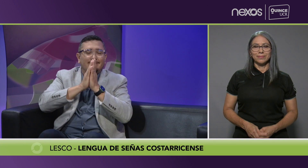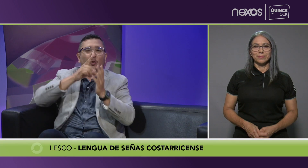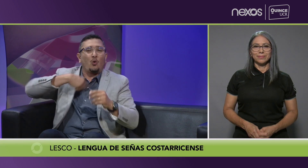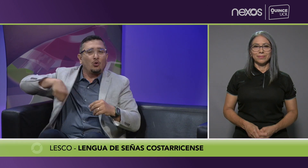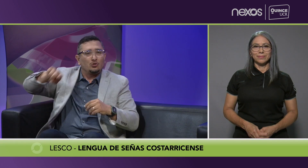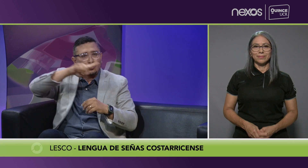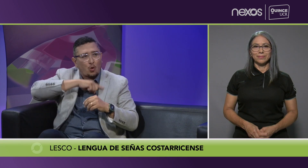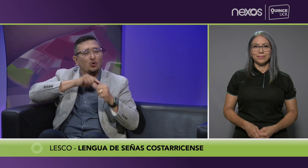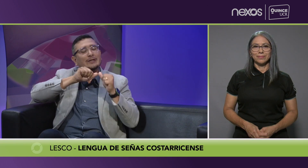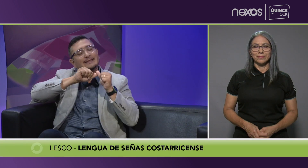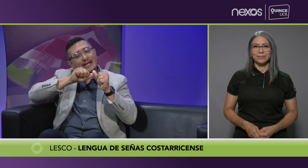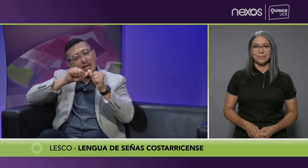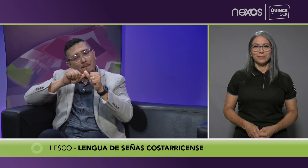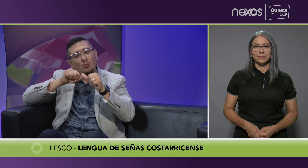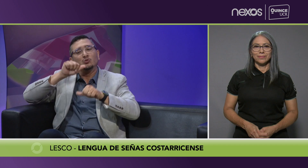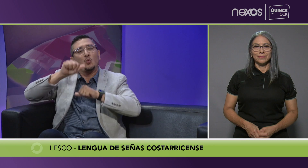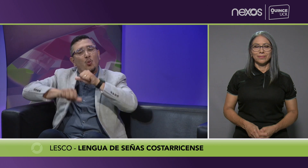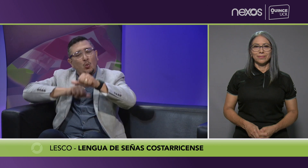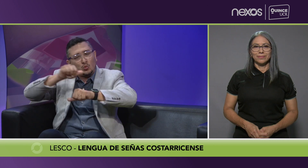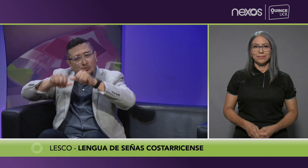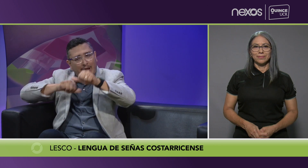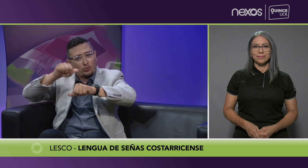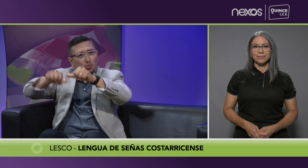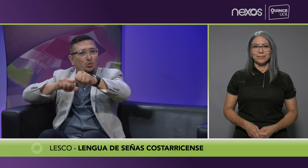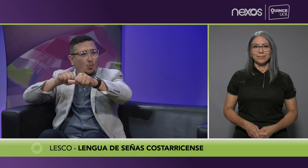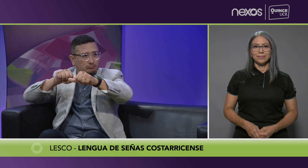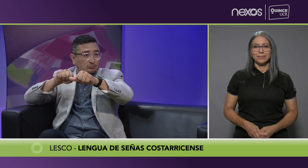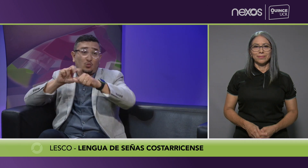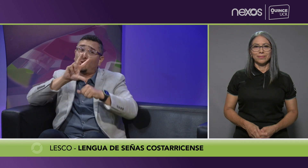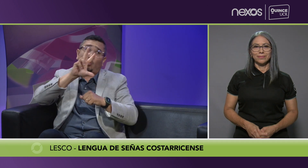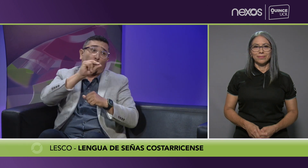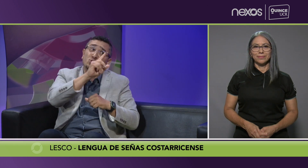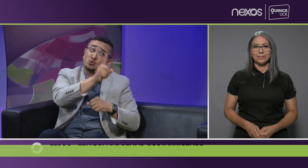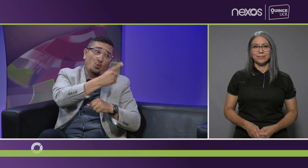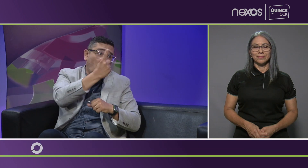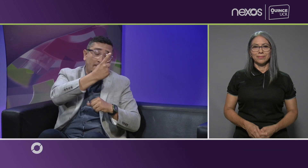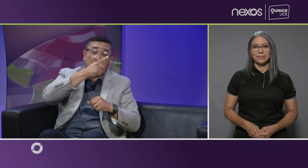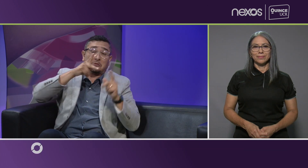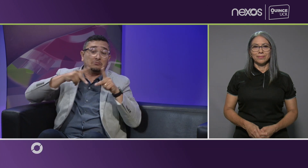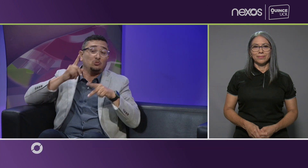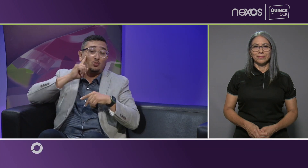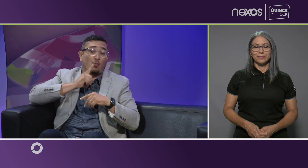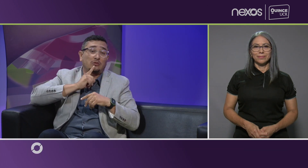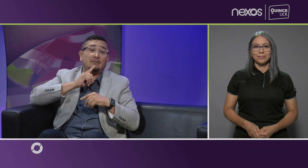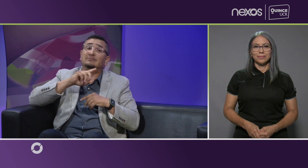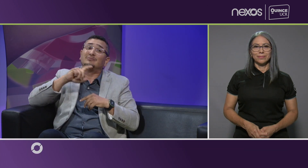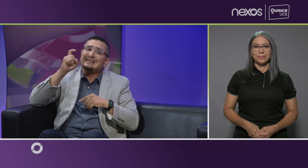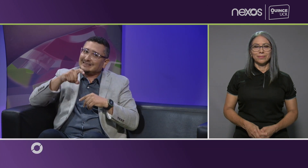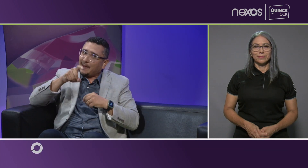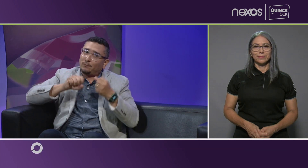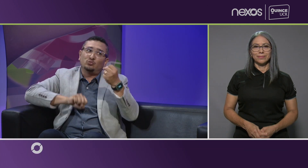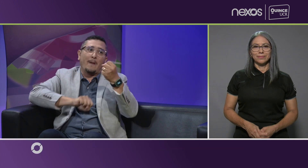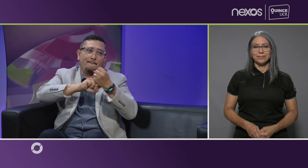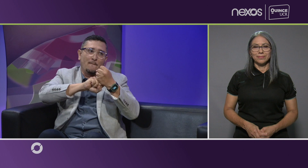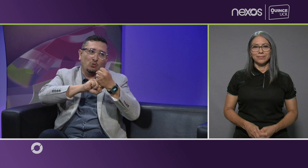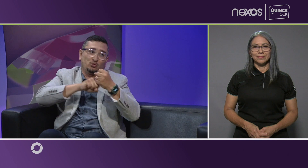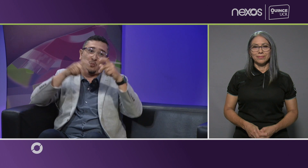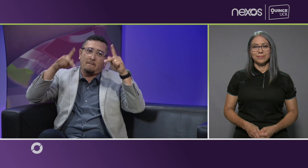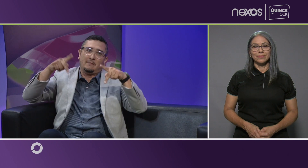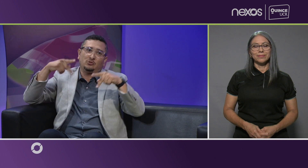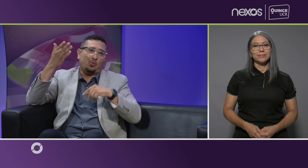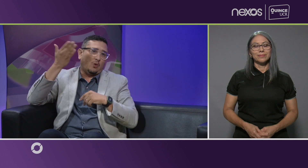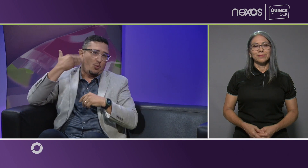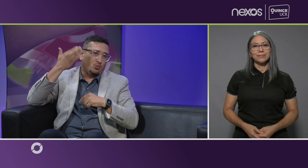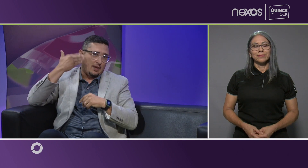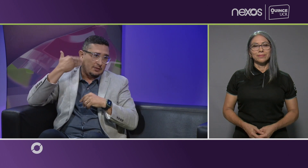la educación. Y nosotros solicitamos que se pueda continuar luchando, no solamente por las personas